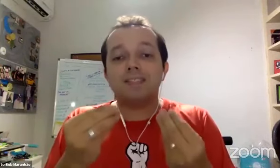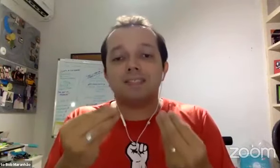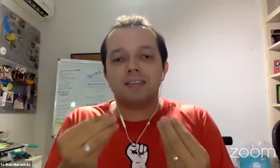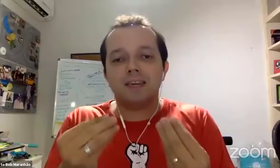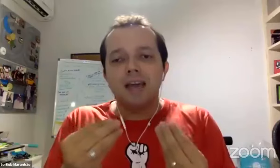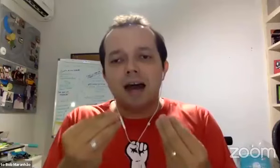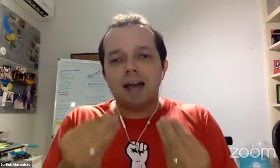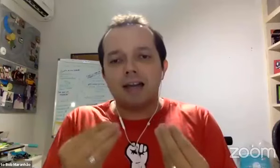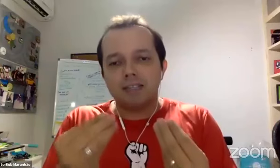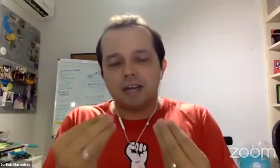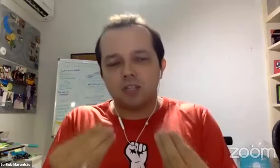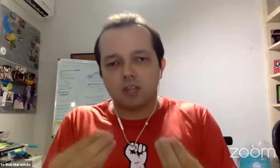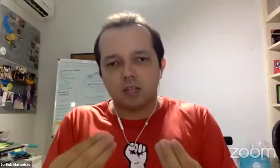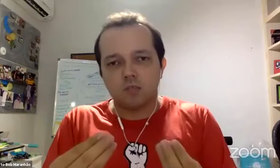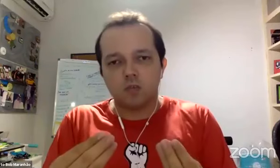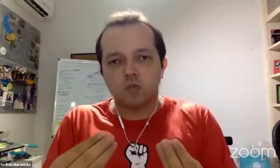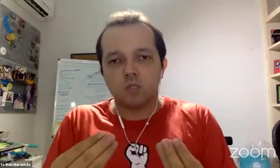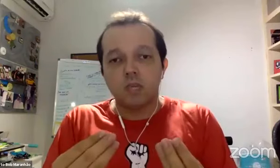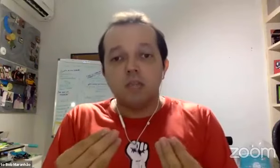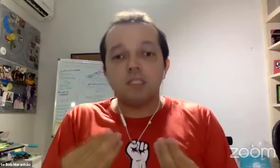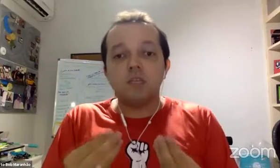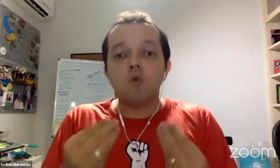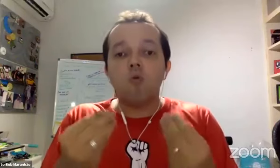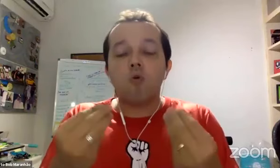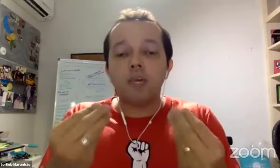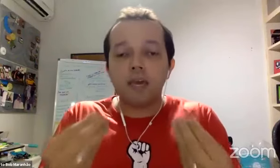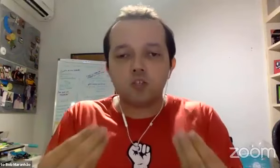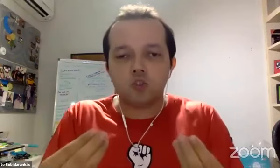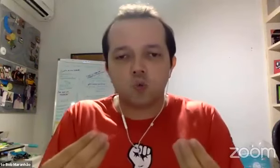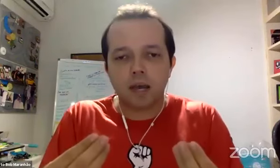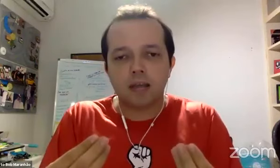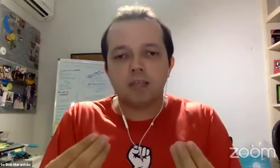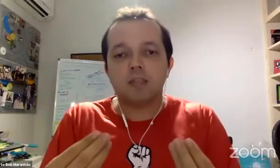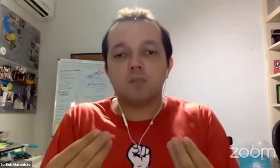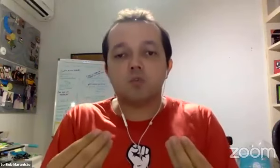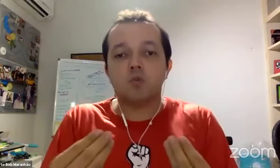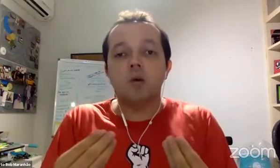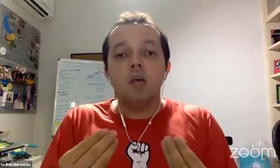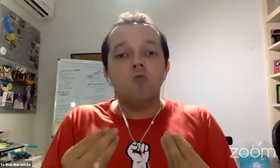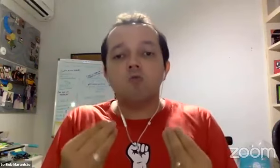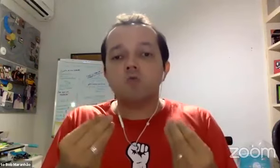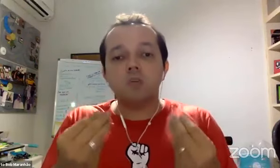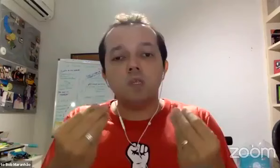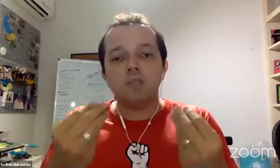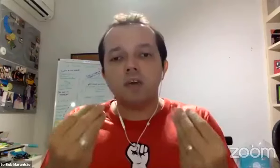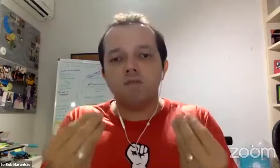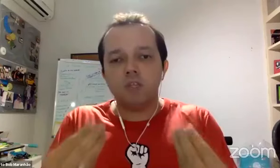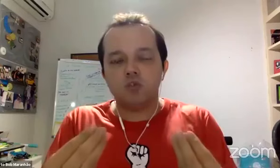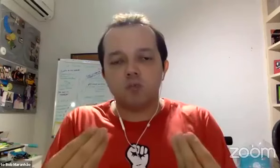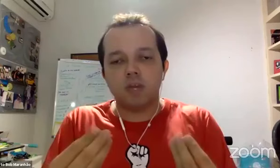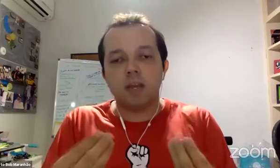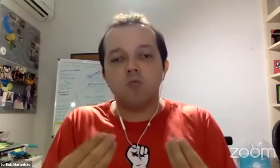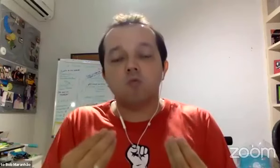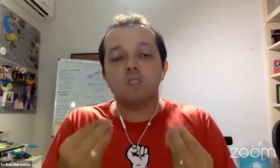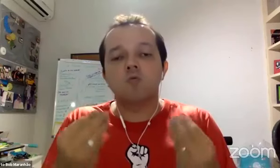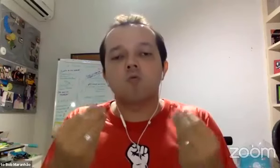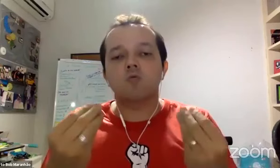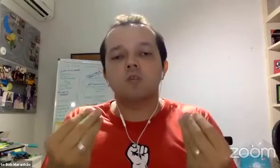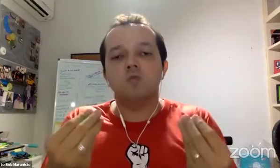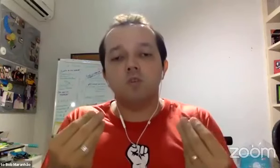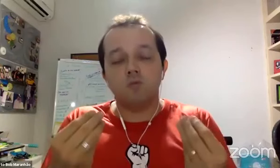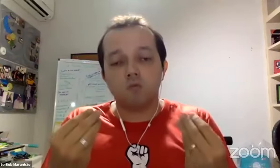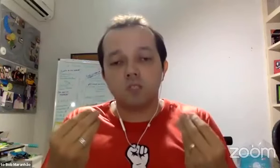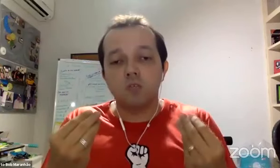de conhecer a realidade daquelas pessoas. E se eu não conheço a realidade da pessoa, eu não consigo intervir sobre ela, eu não